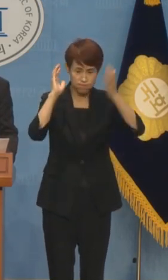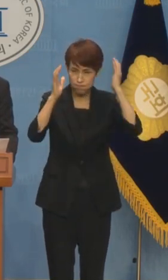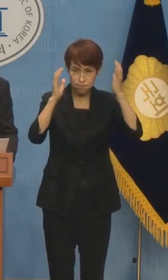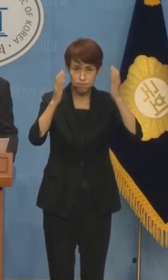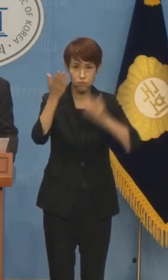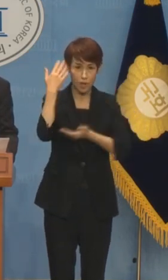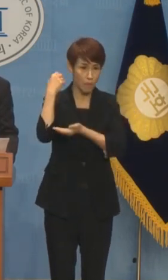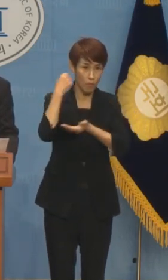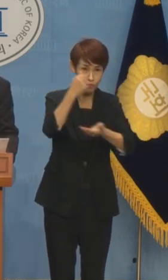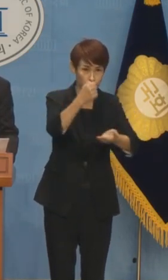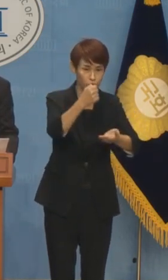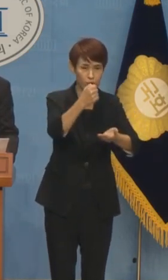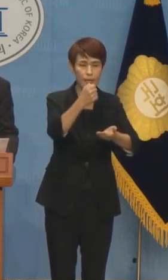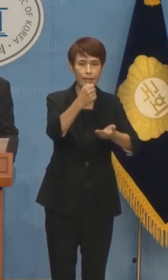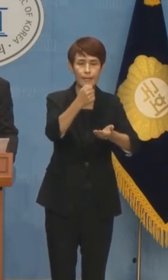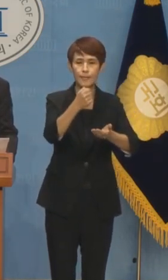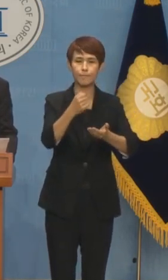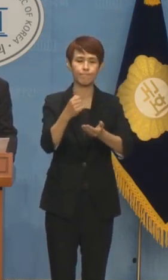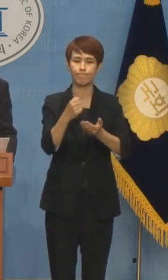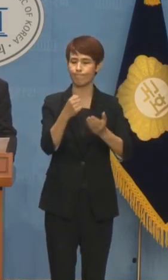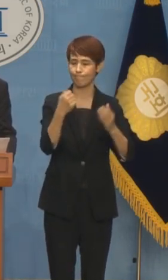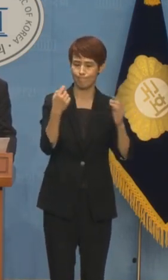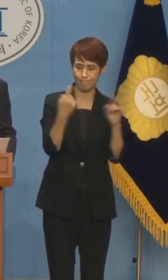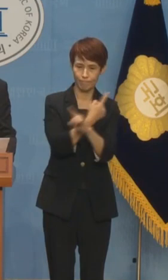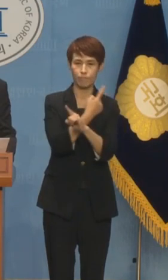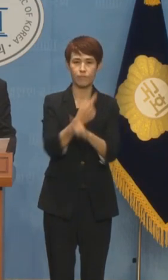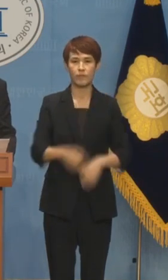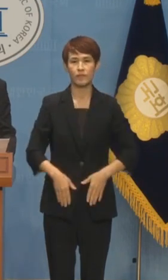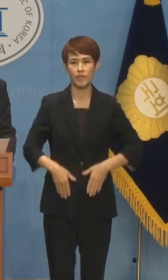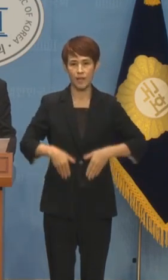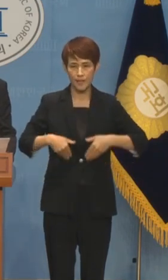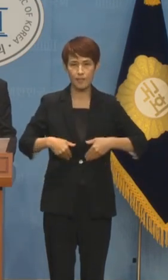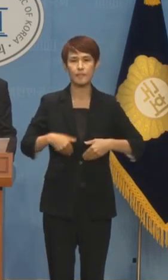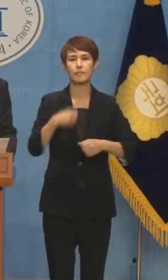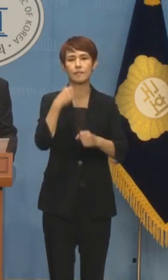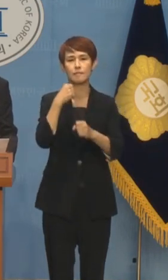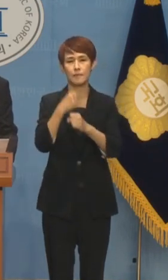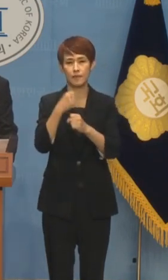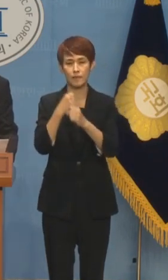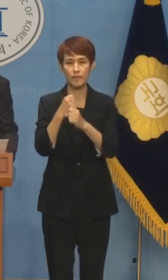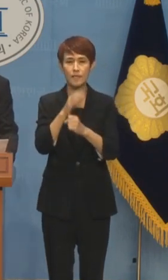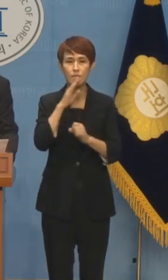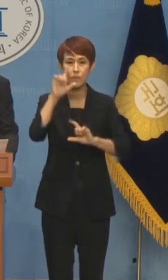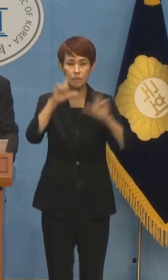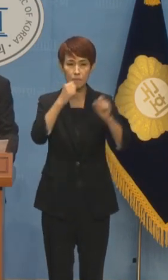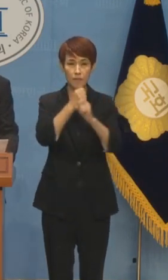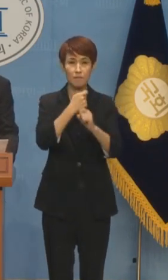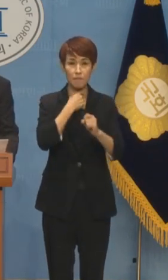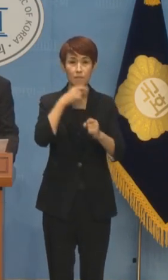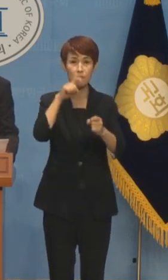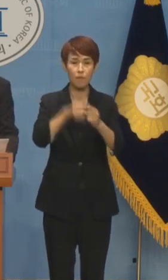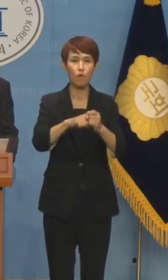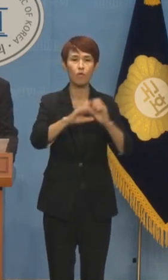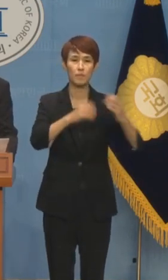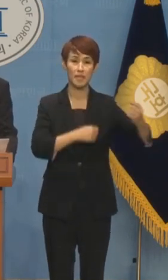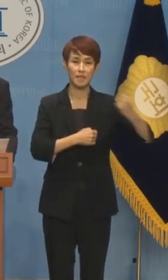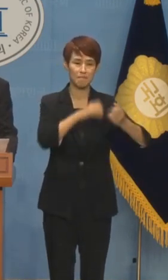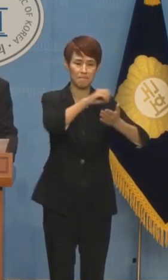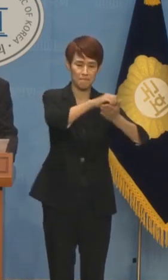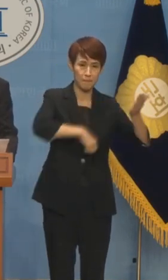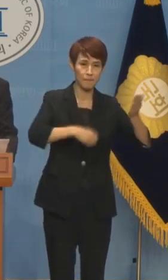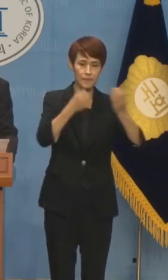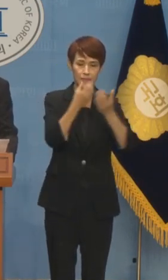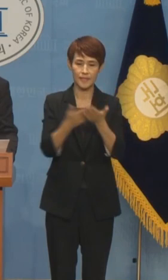보수를 따뜻하고 합리적인 보수의 참모습으로 돌려놓고 싶은 마음에 국민의힘을 탈당하고 개혁신당에